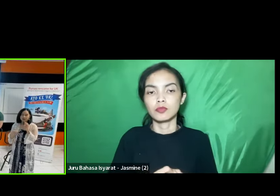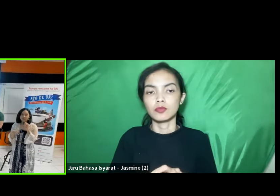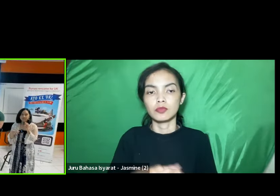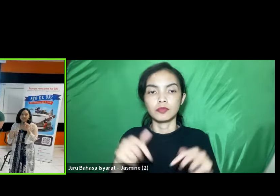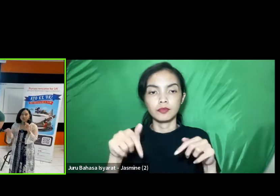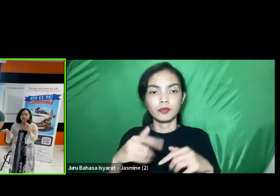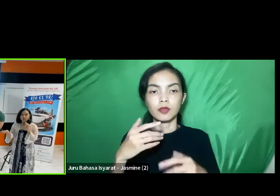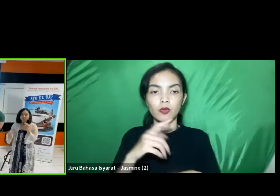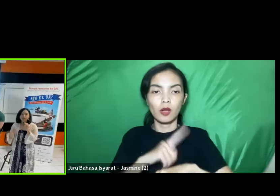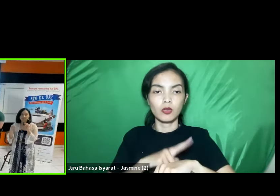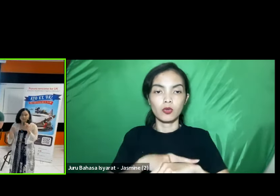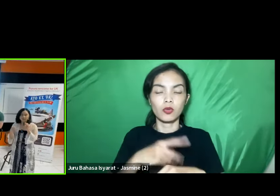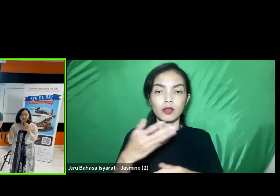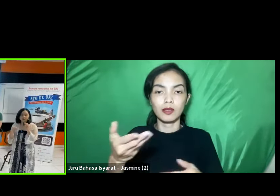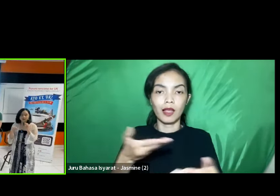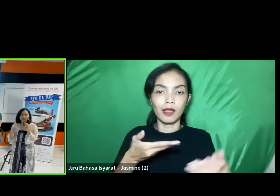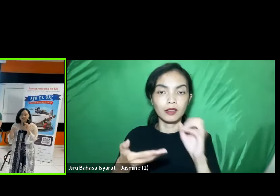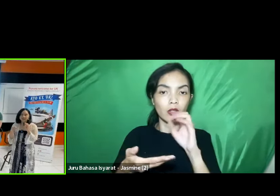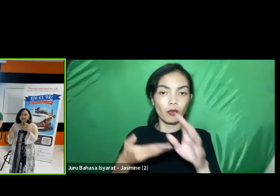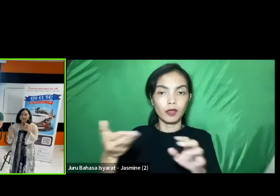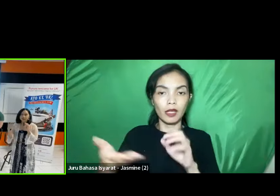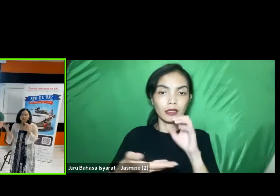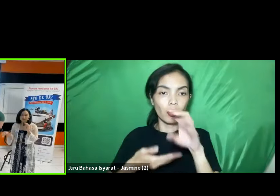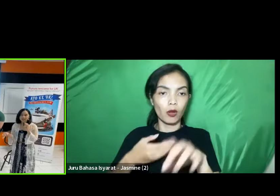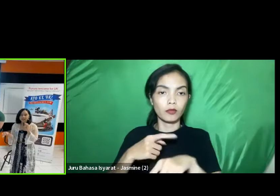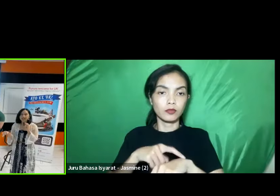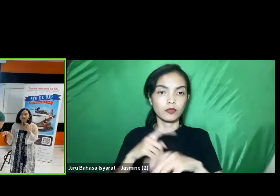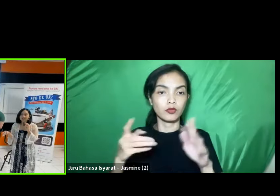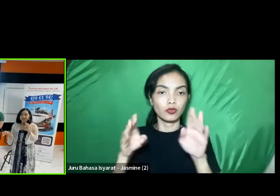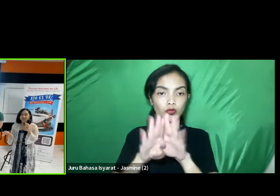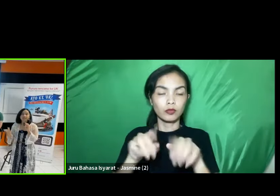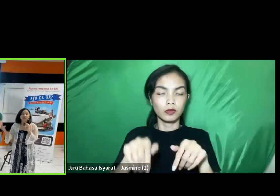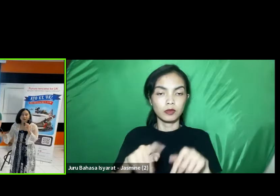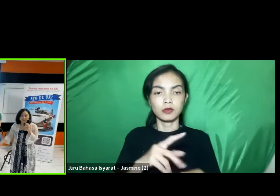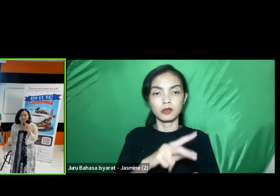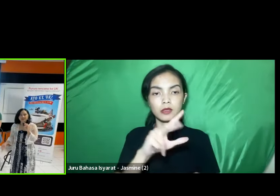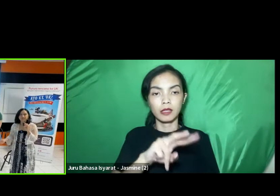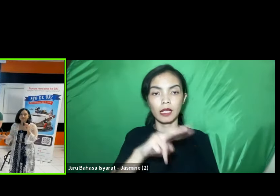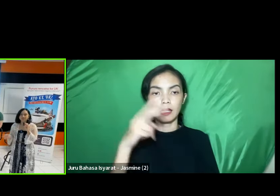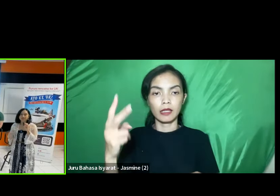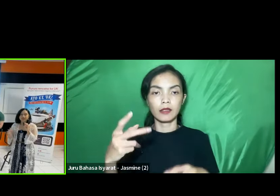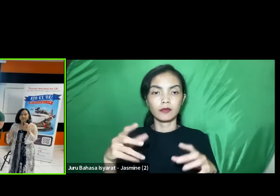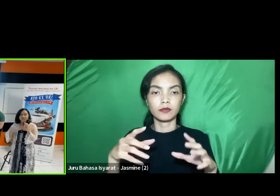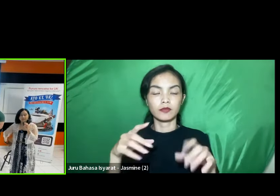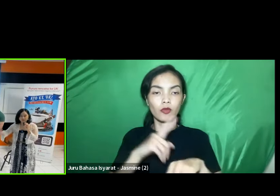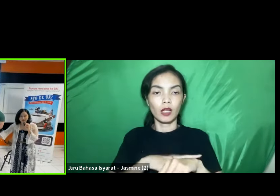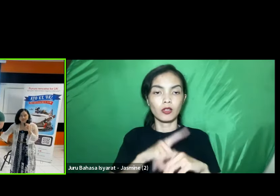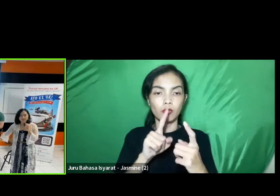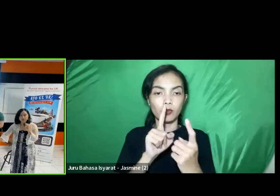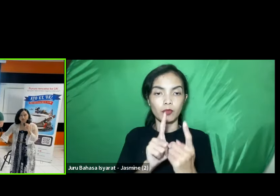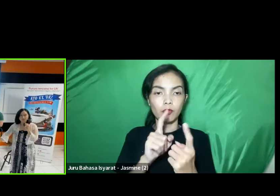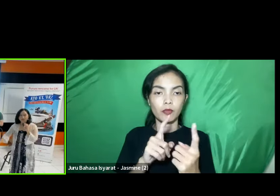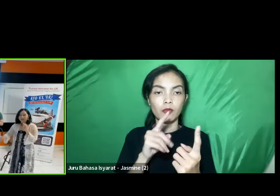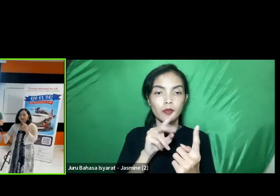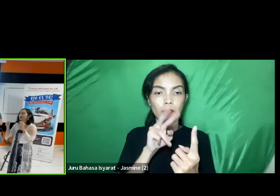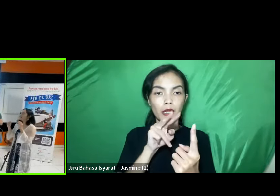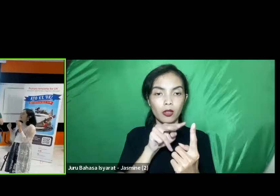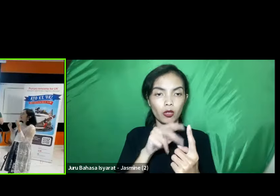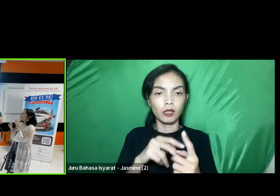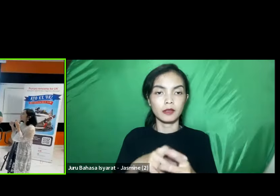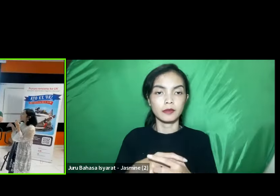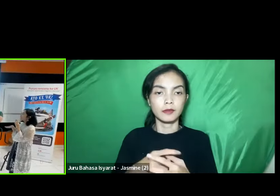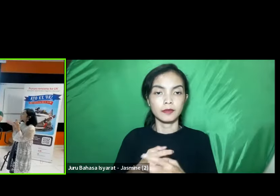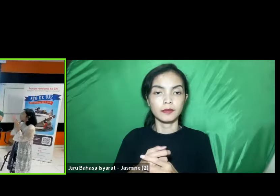tanya jawab kita tutup dulu di sini supaya kita bisa segera move on ke e sesi mentoring biar teman-teman bisa punya banyak waktu mentoring